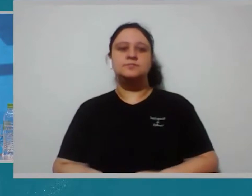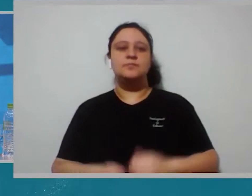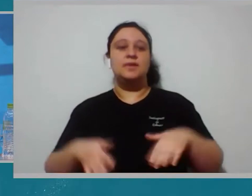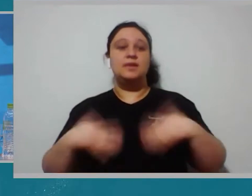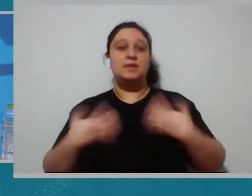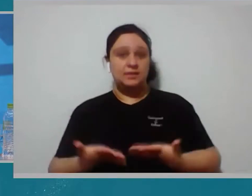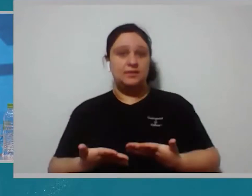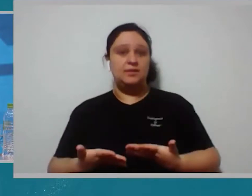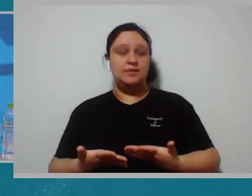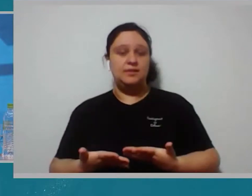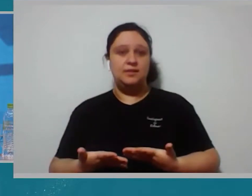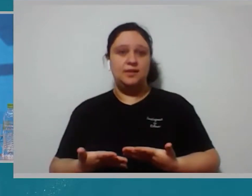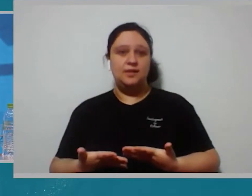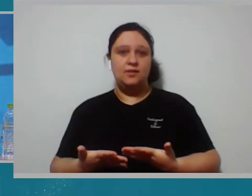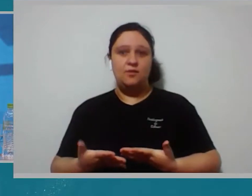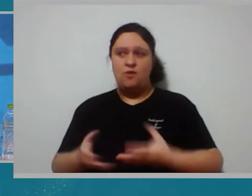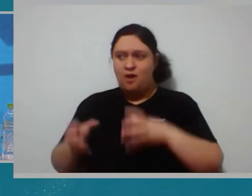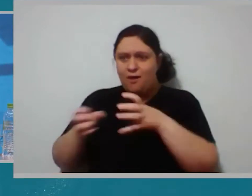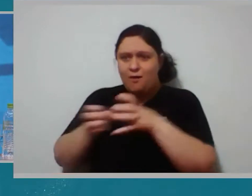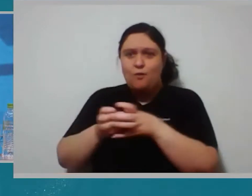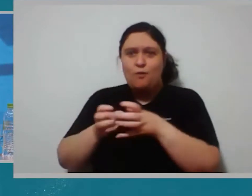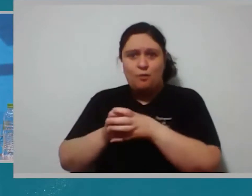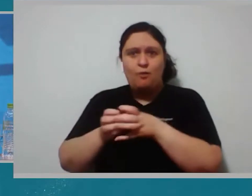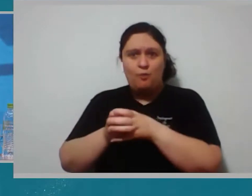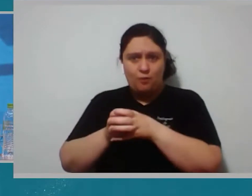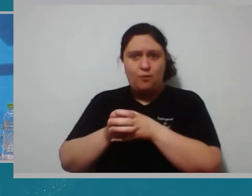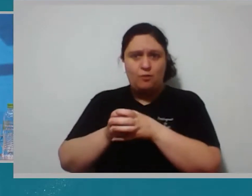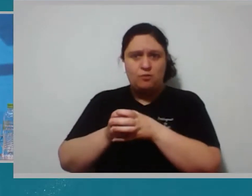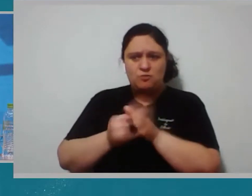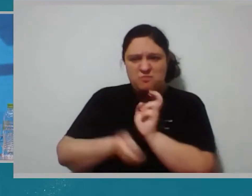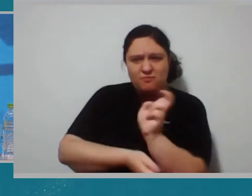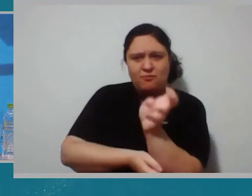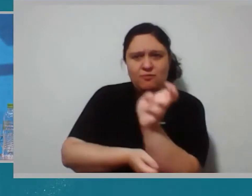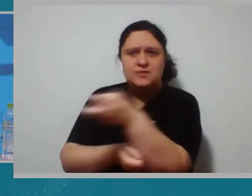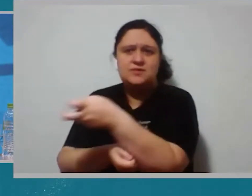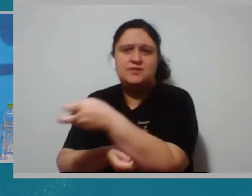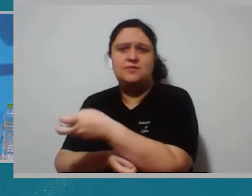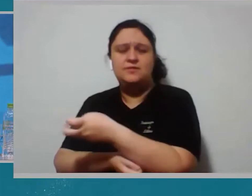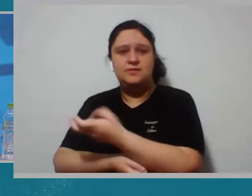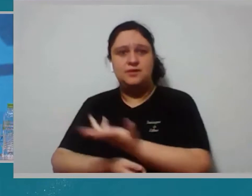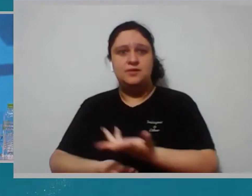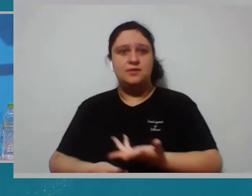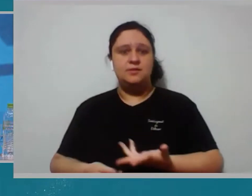a natureza serpentina está nessa raça.